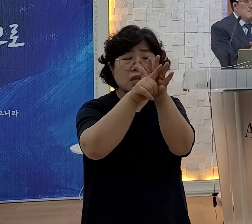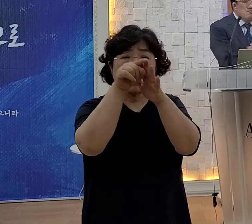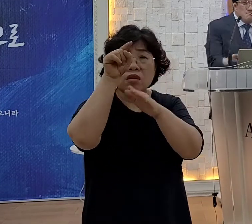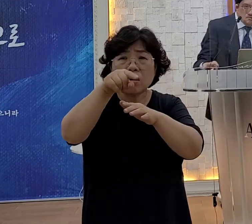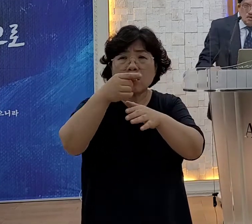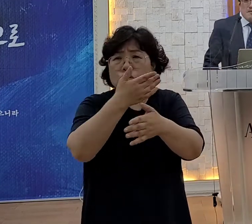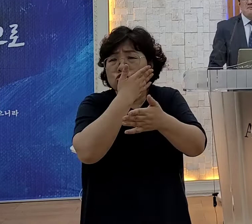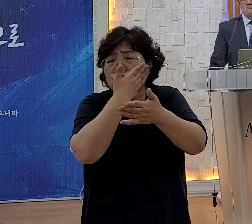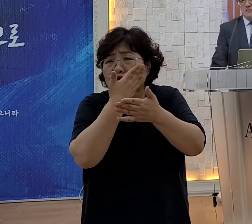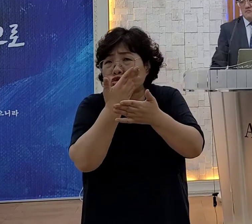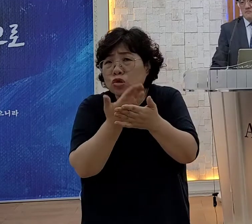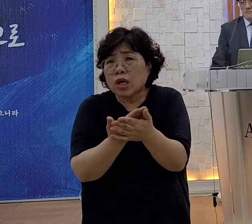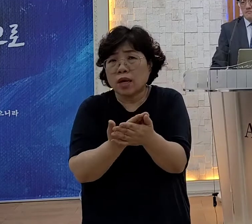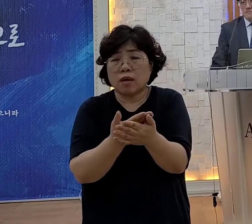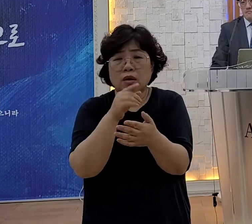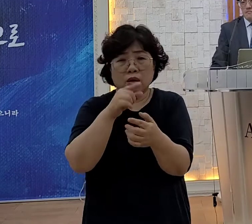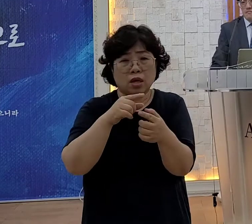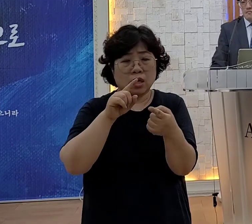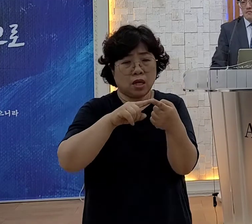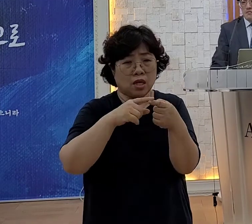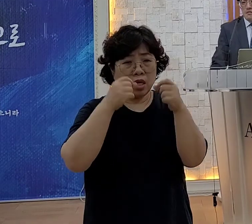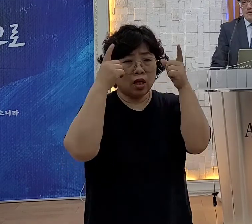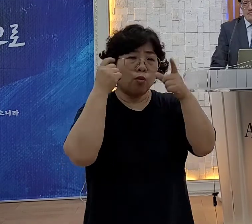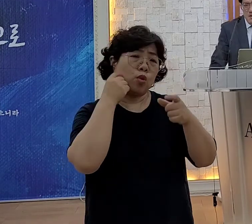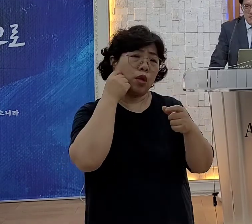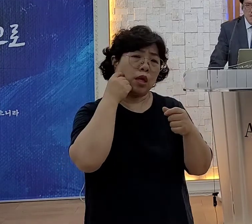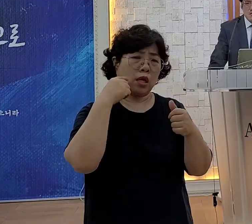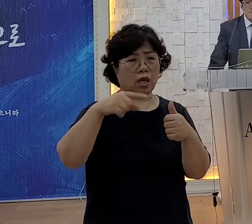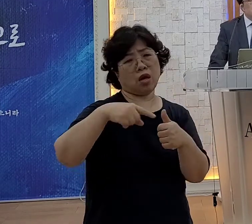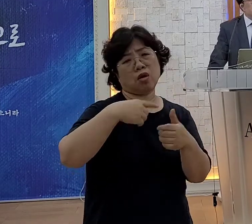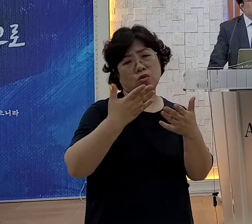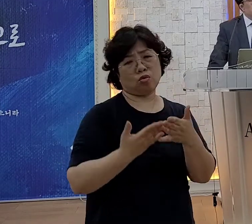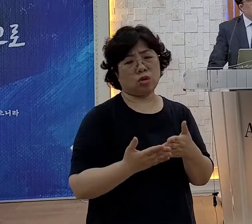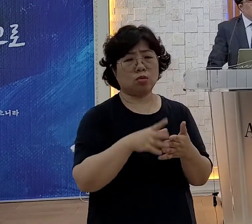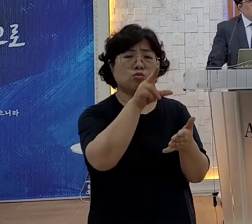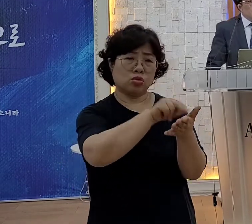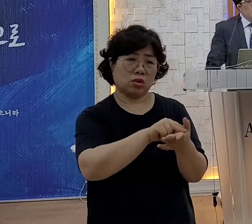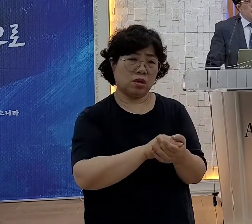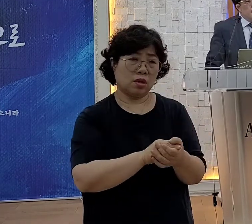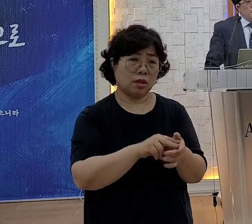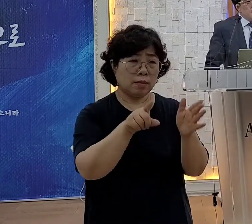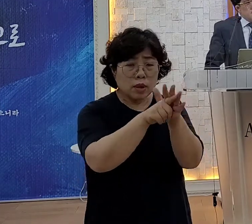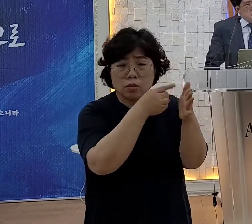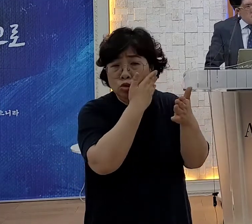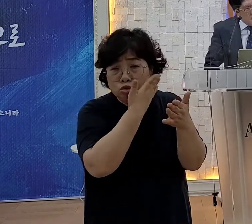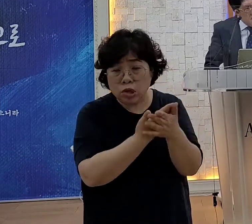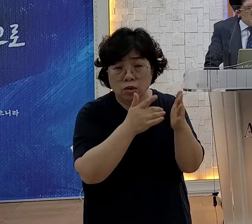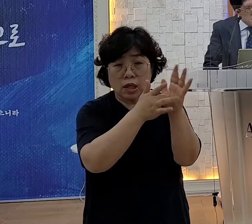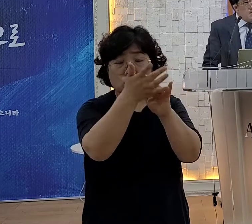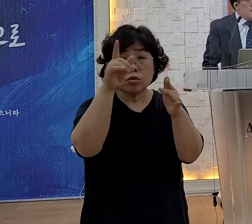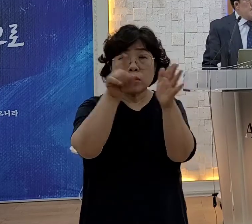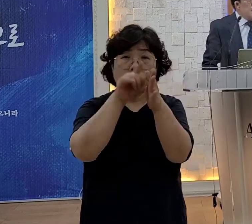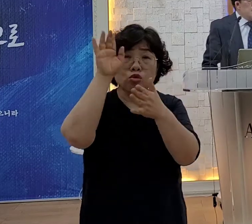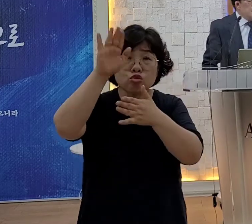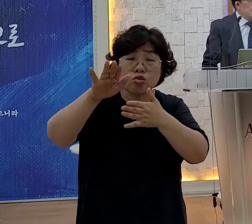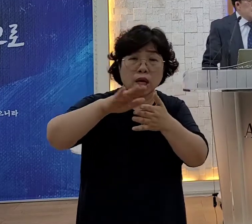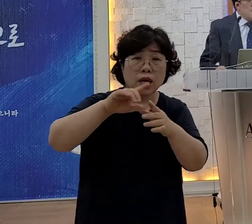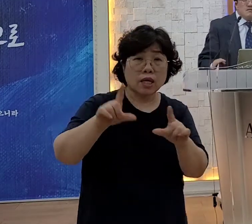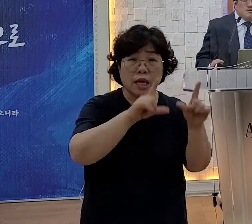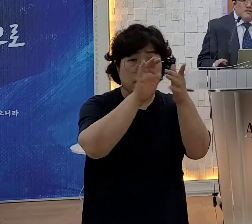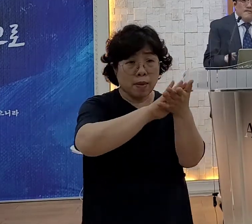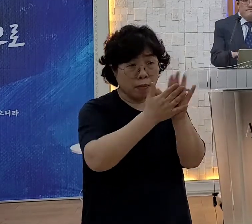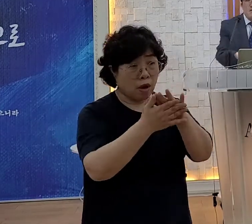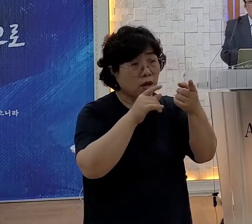것을 모르도록 처음에 배운 거예요. 이게 얼마나 정말 이 믿음이 중요하고, 예수 믿고 난 다음에 어떻게 살아야 되는지에